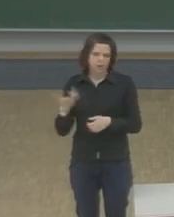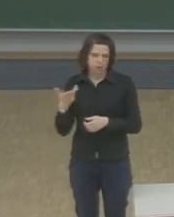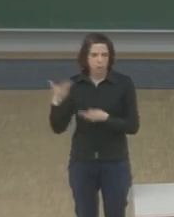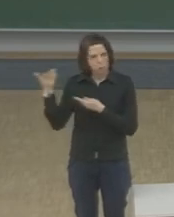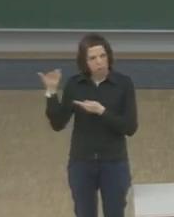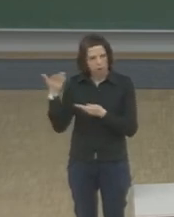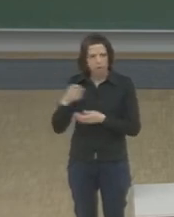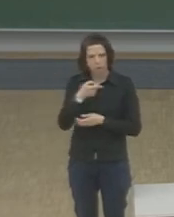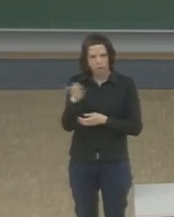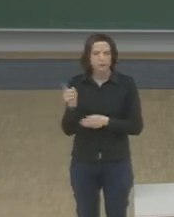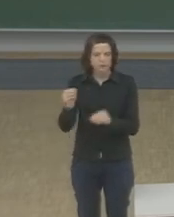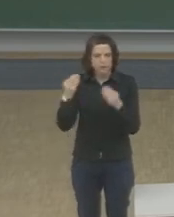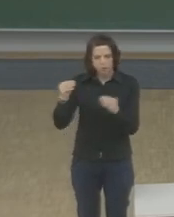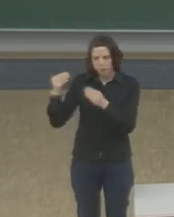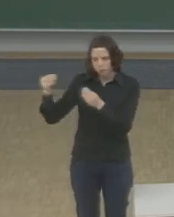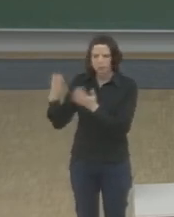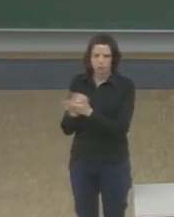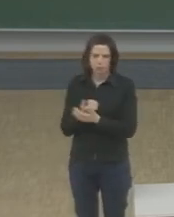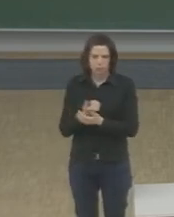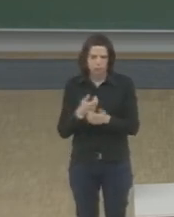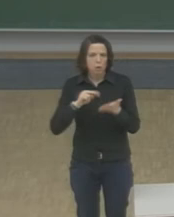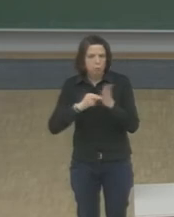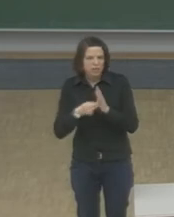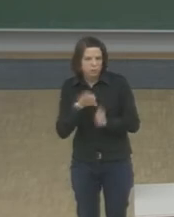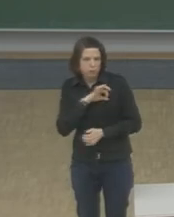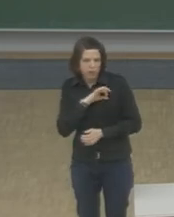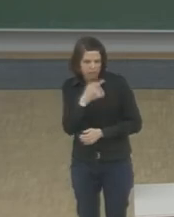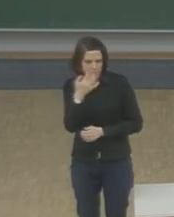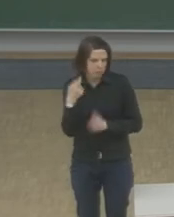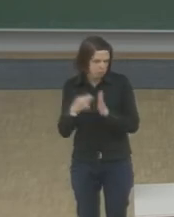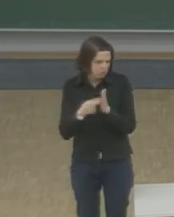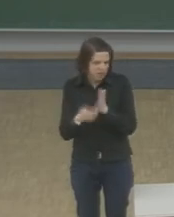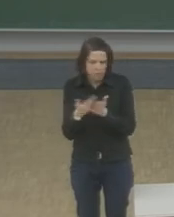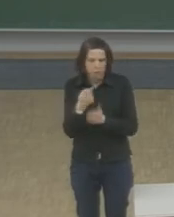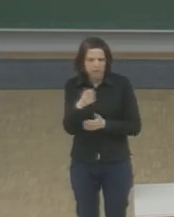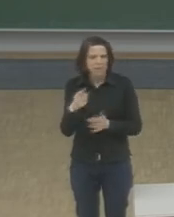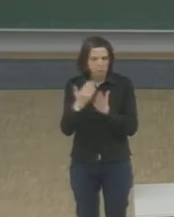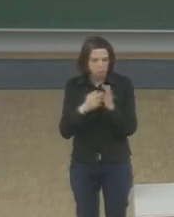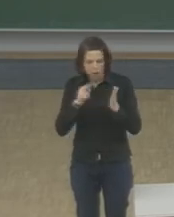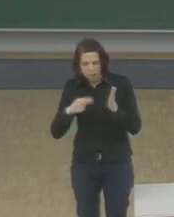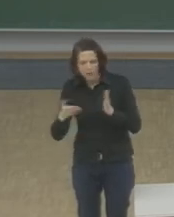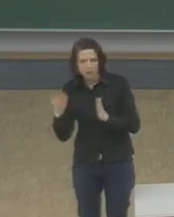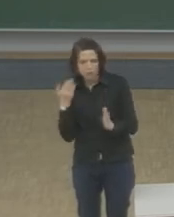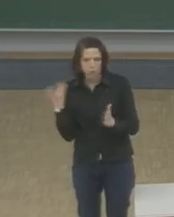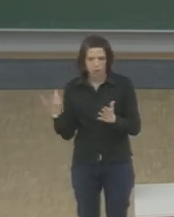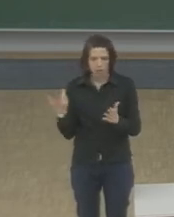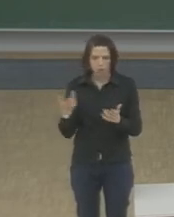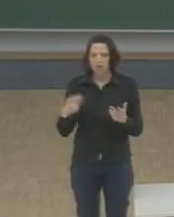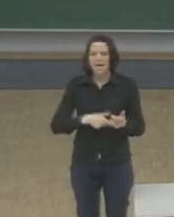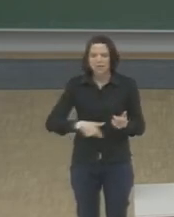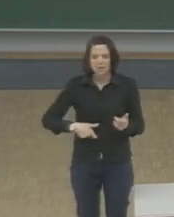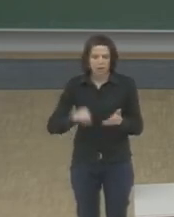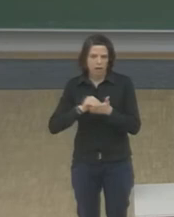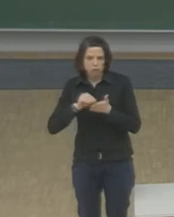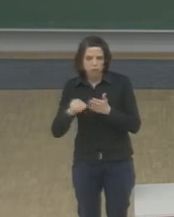Sie informieren sich hoffentlich über die Programme der politischen Parteien, die Sie ja hoffentlich auch wählen, und über zur Wahl stehende Kindergärten